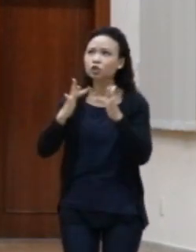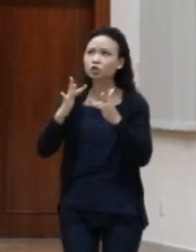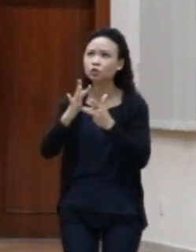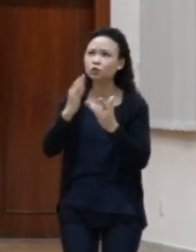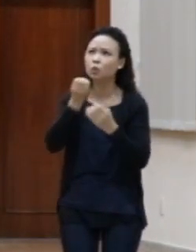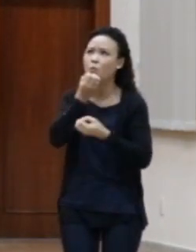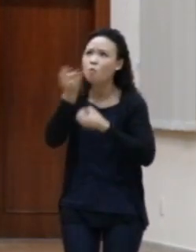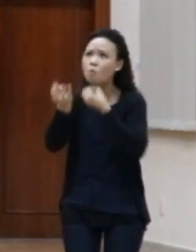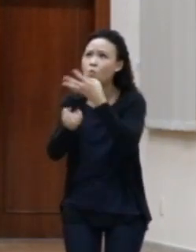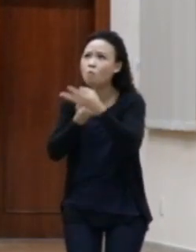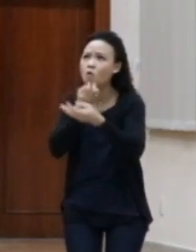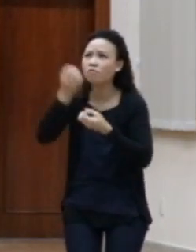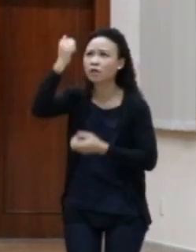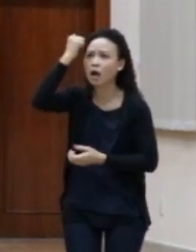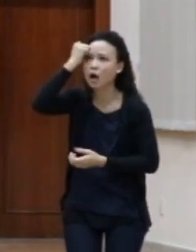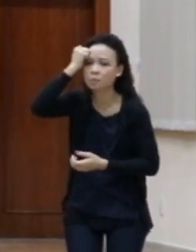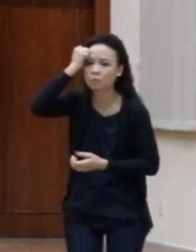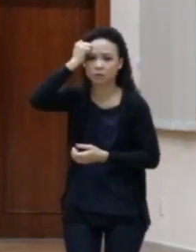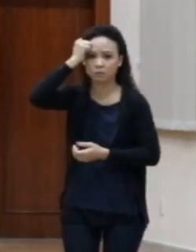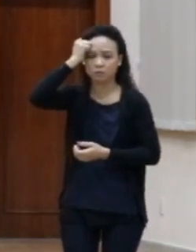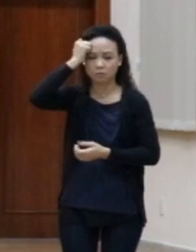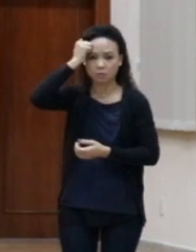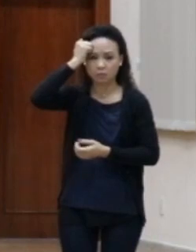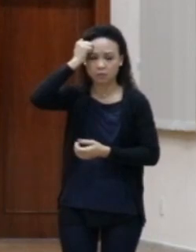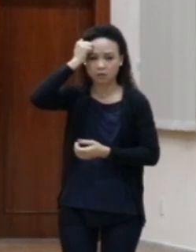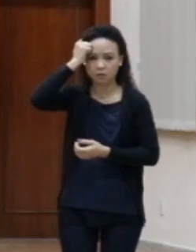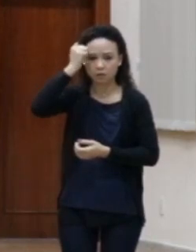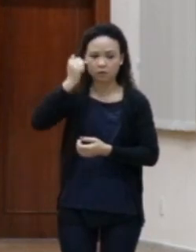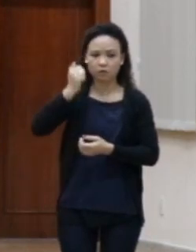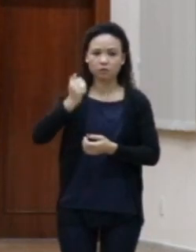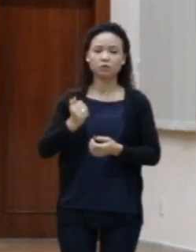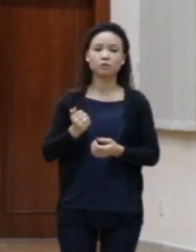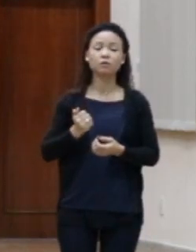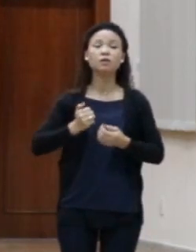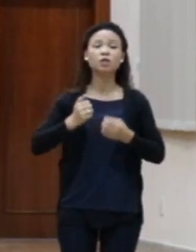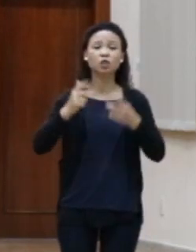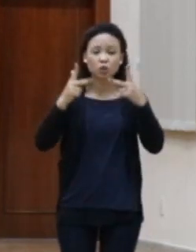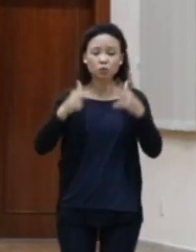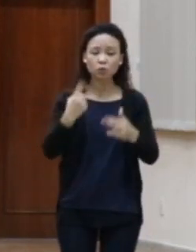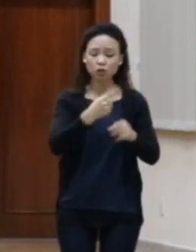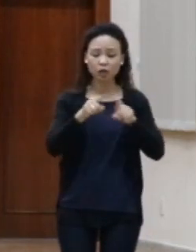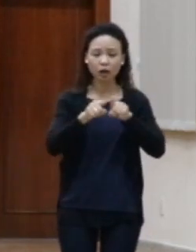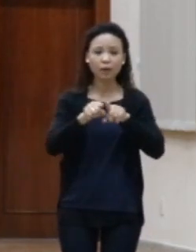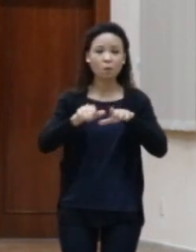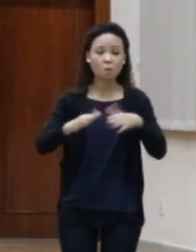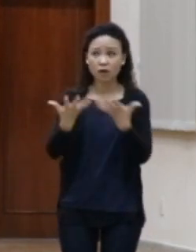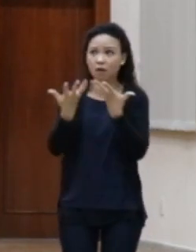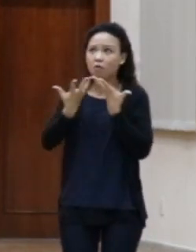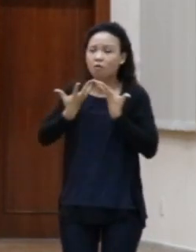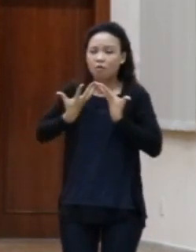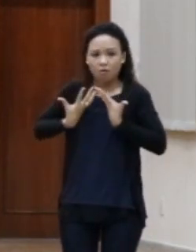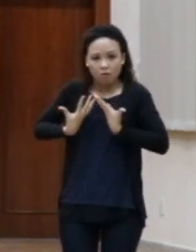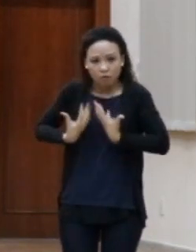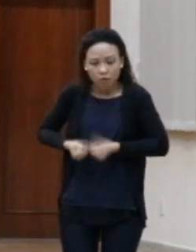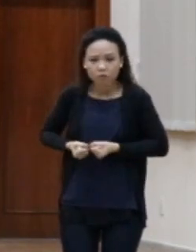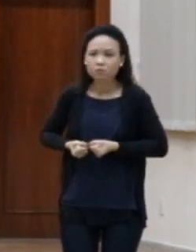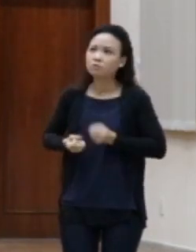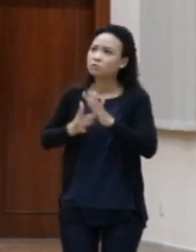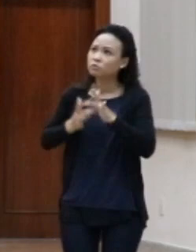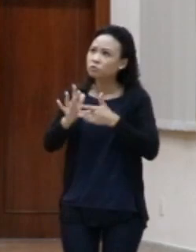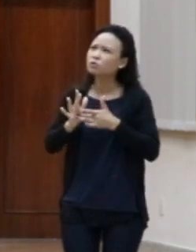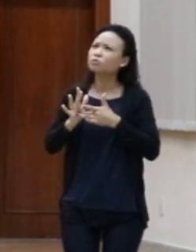arrependimento mediante a fé, e recebemos então Ele como nosso Redentor, como a nossa rocha, como o nosso refúgio, como a